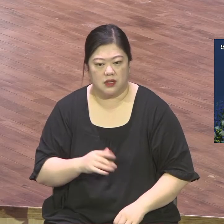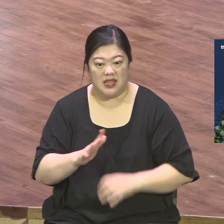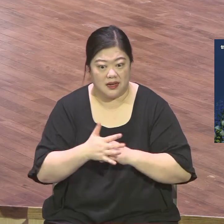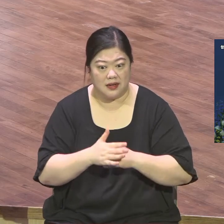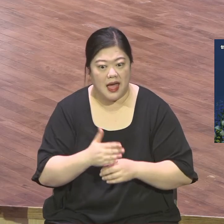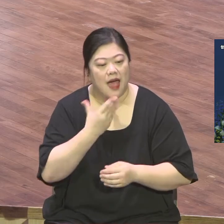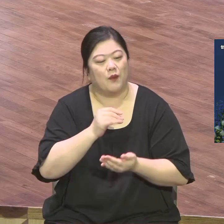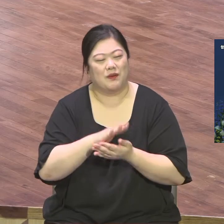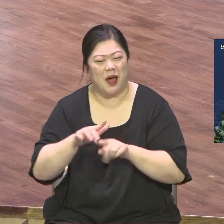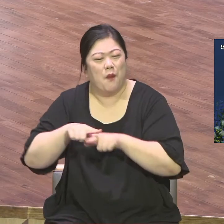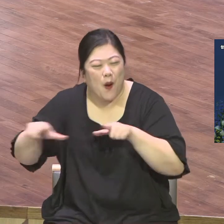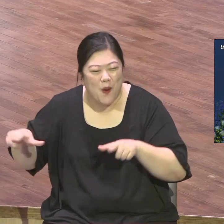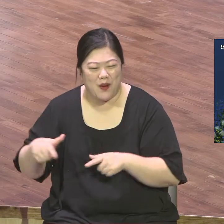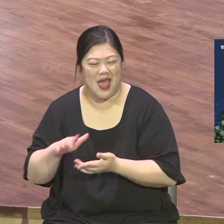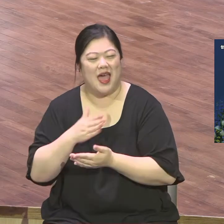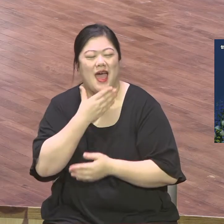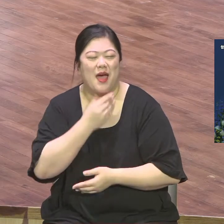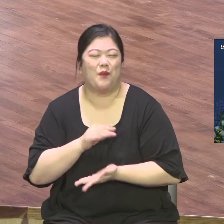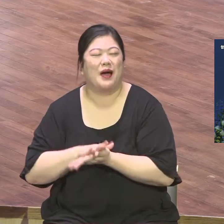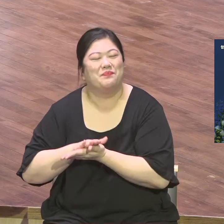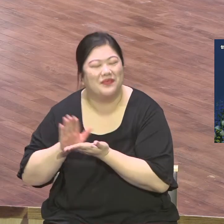그냥 그러면서